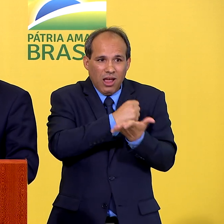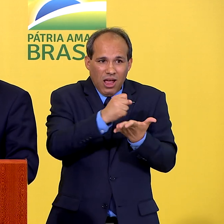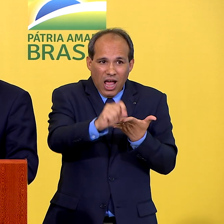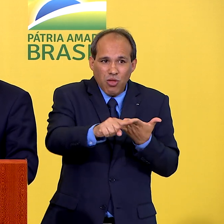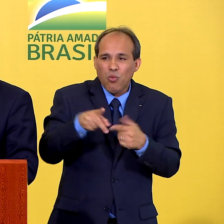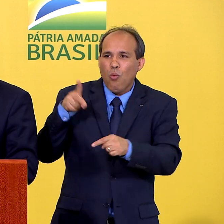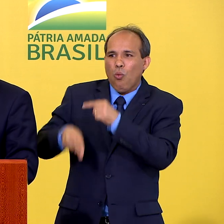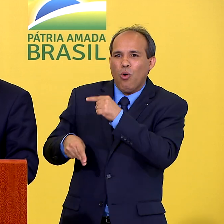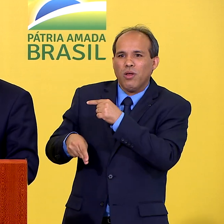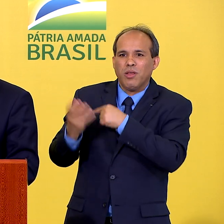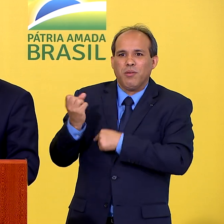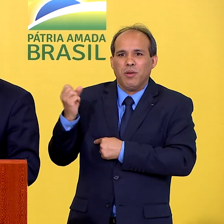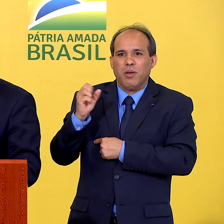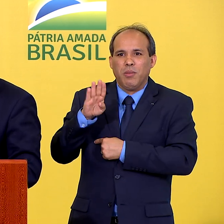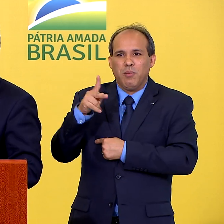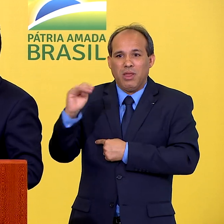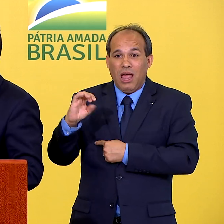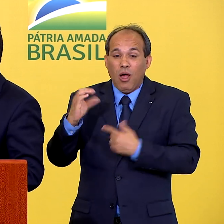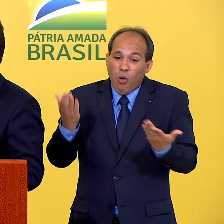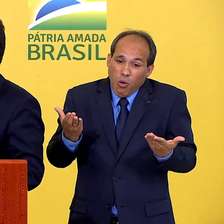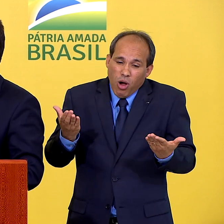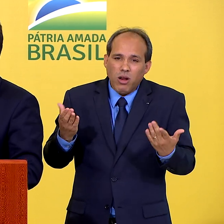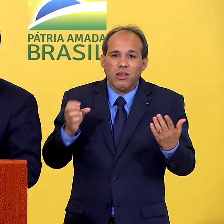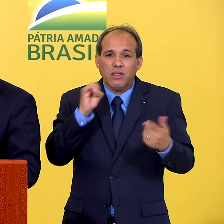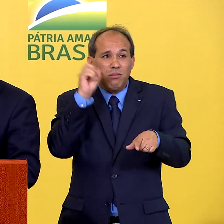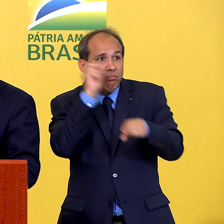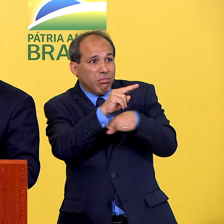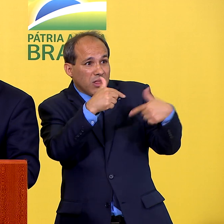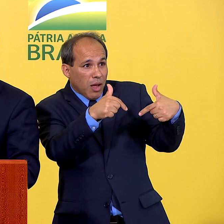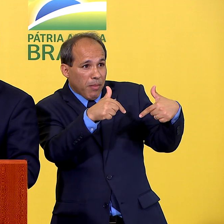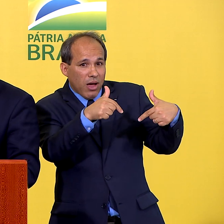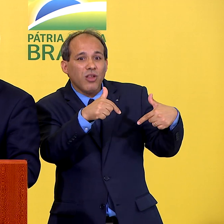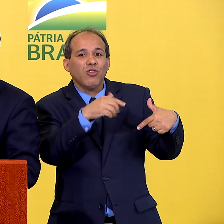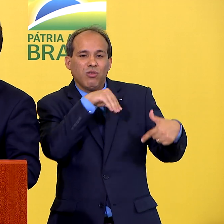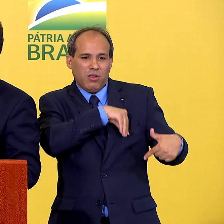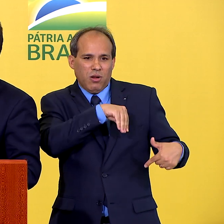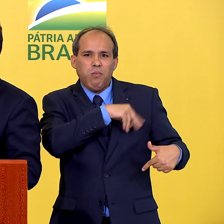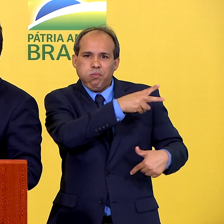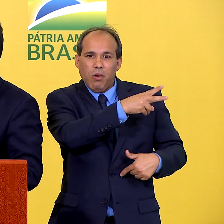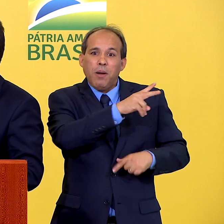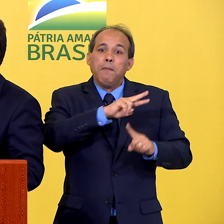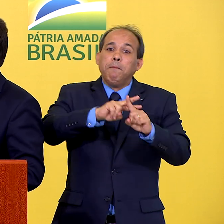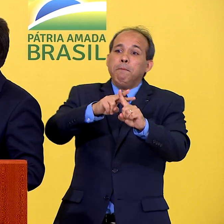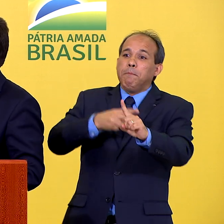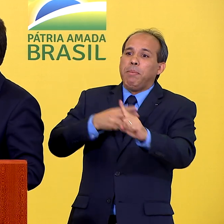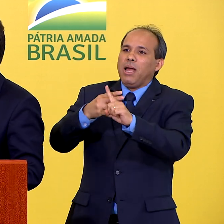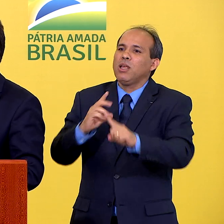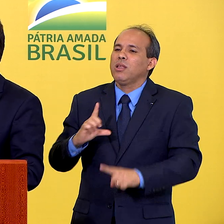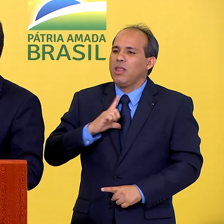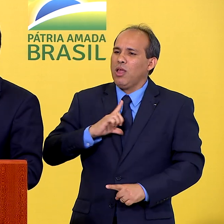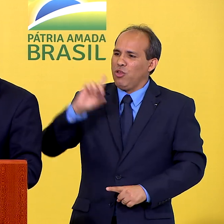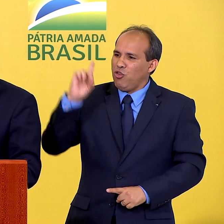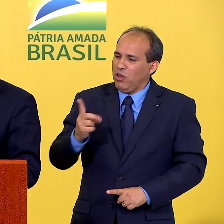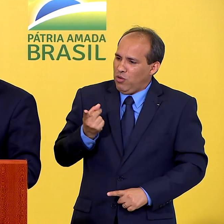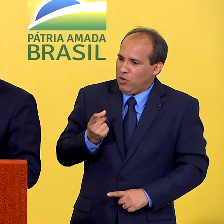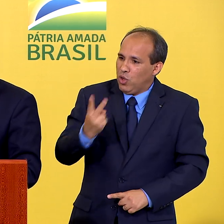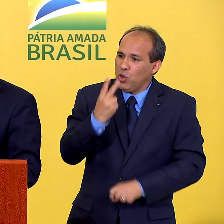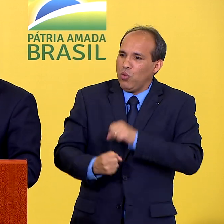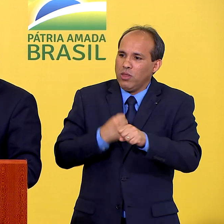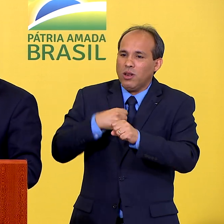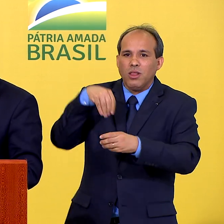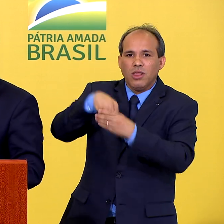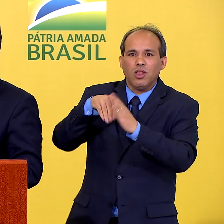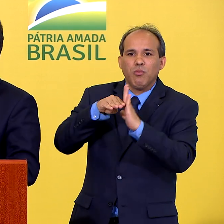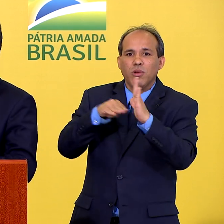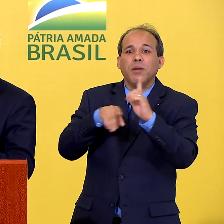perdia o benefício. Hoje, quem conquista um trabalho com carteira assinada, ele tem a garantia de ainda passar 2 anos no programa e